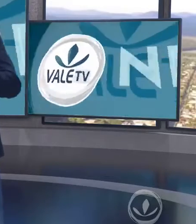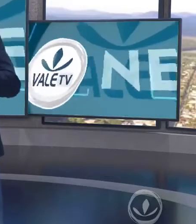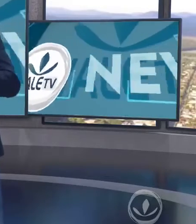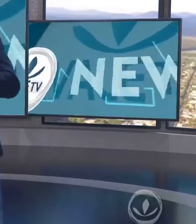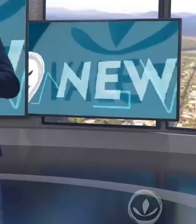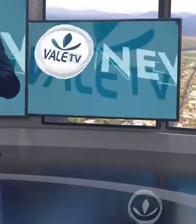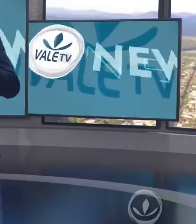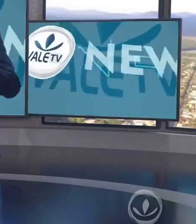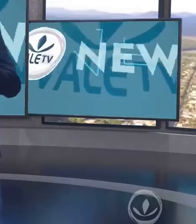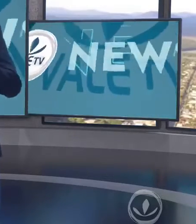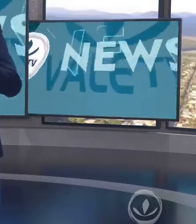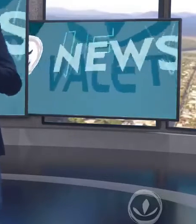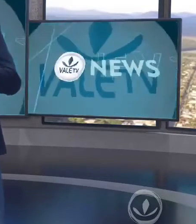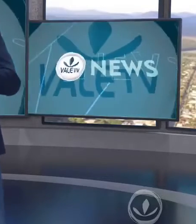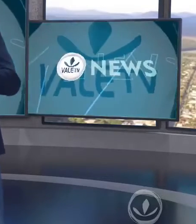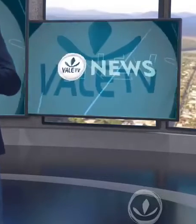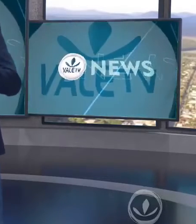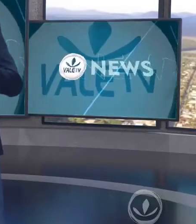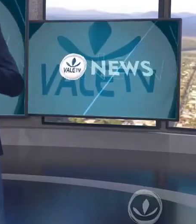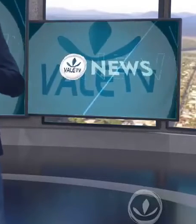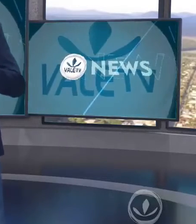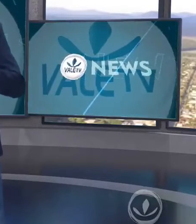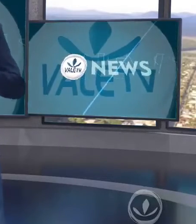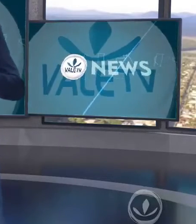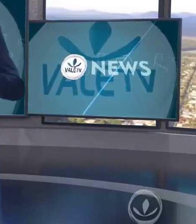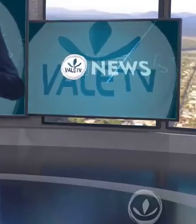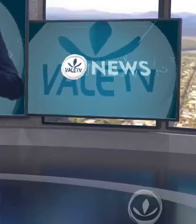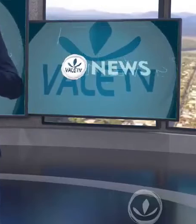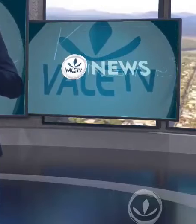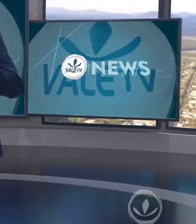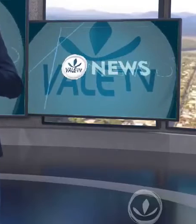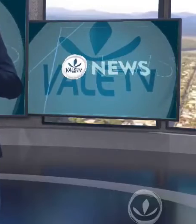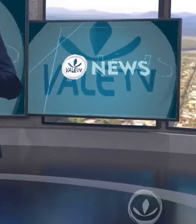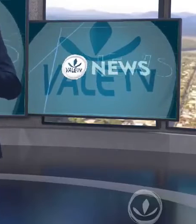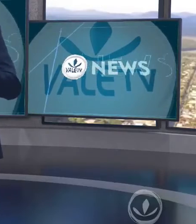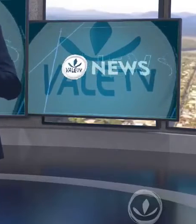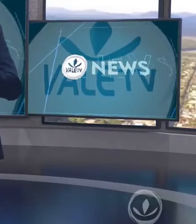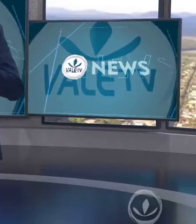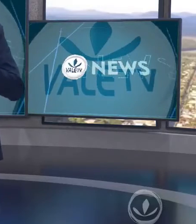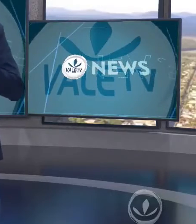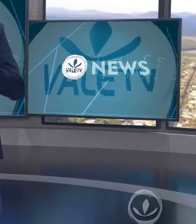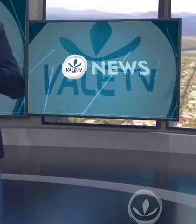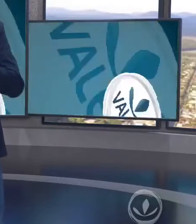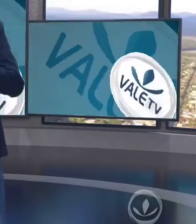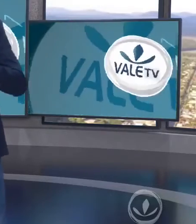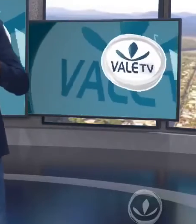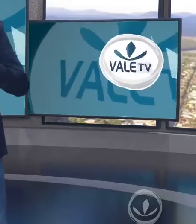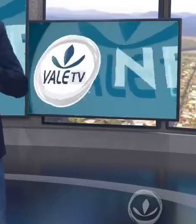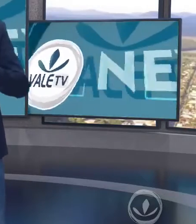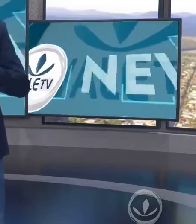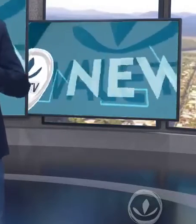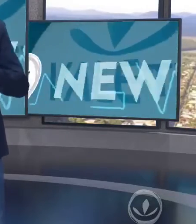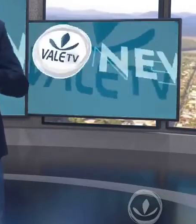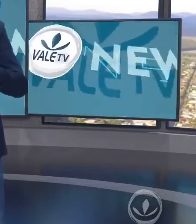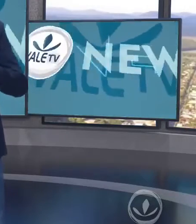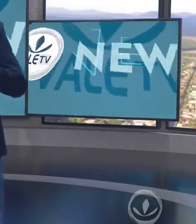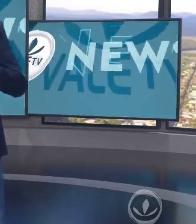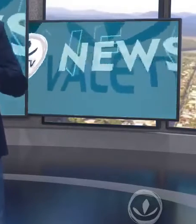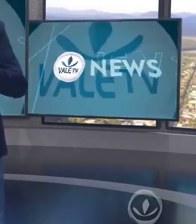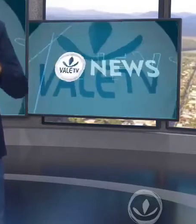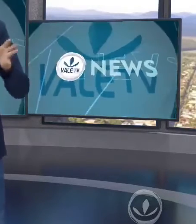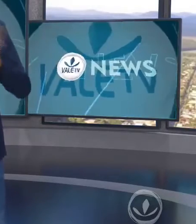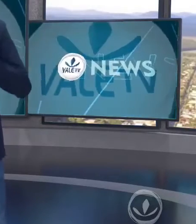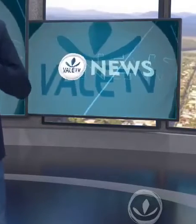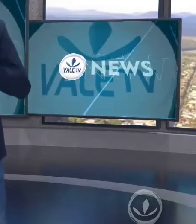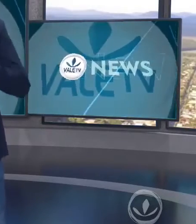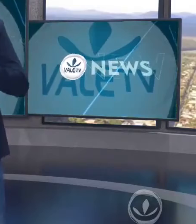fiscalização é órgão do governo do estado de Goiás. Quer dizer, você é comerciante, está aberto aí? Vai continuar aberto. Se você quiser